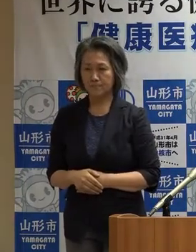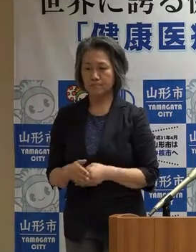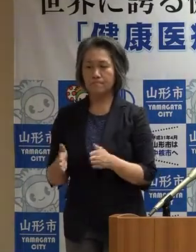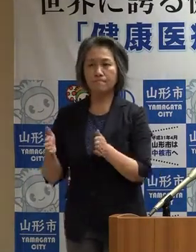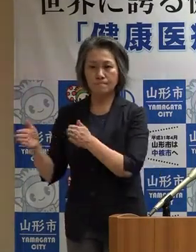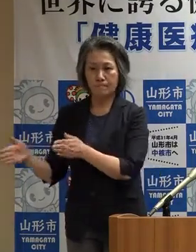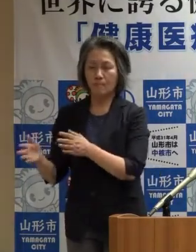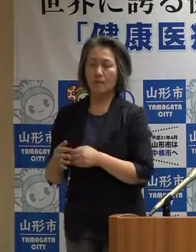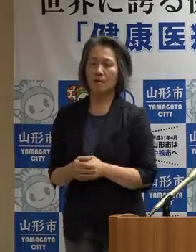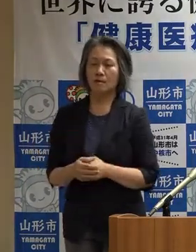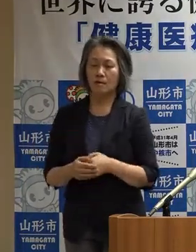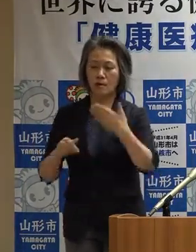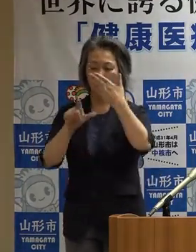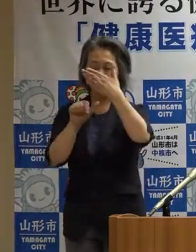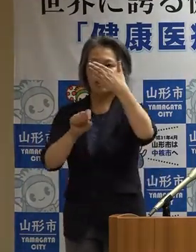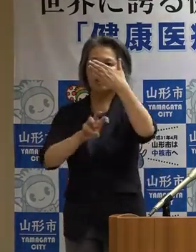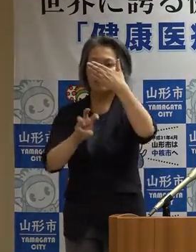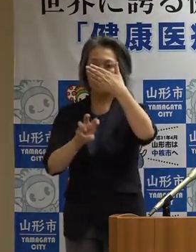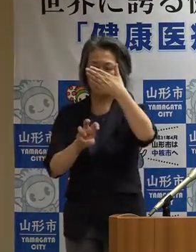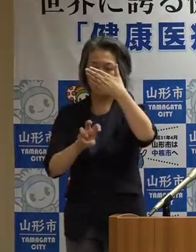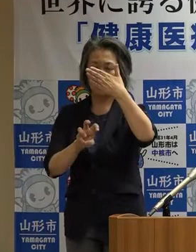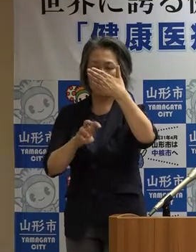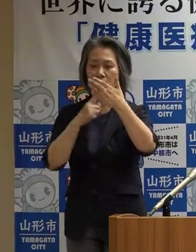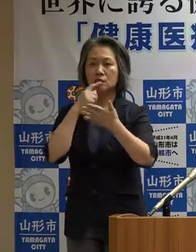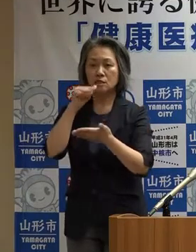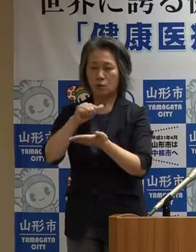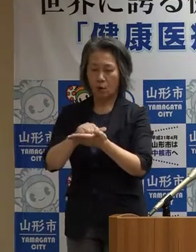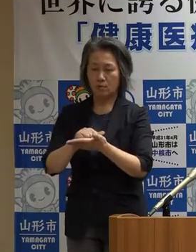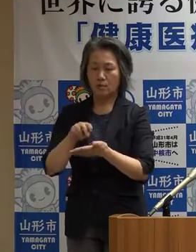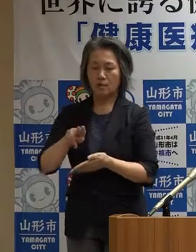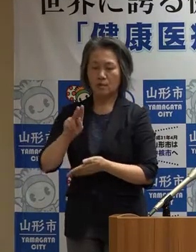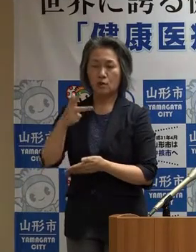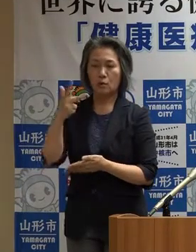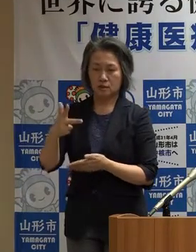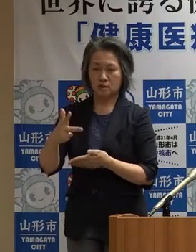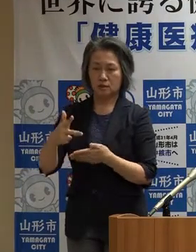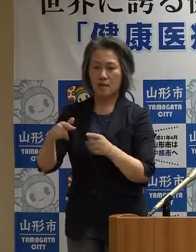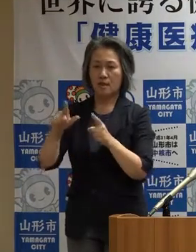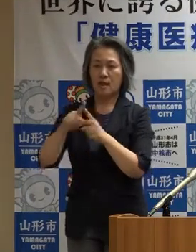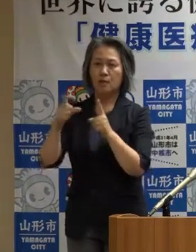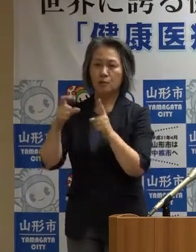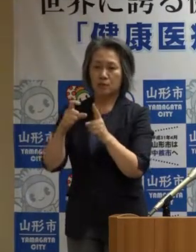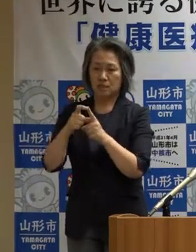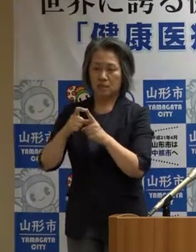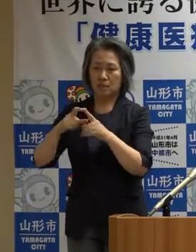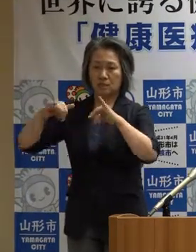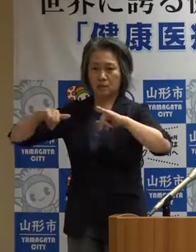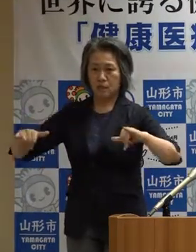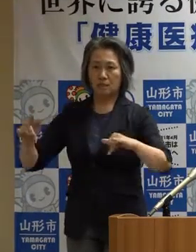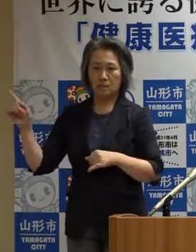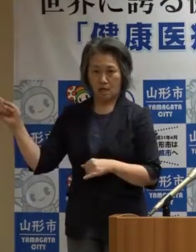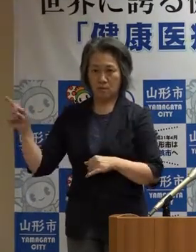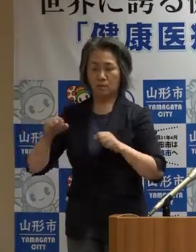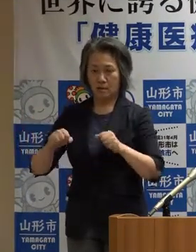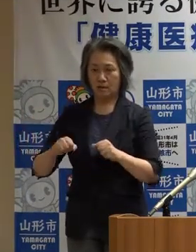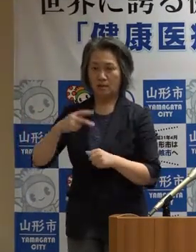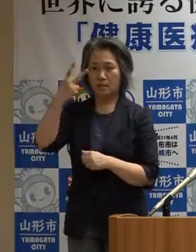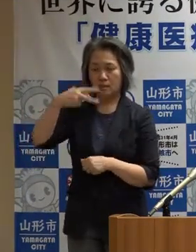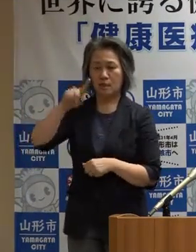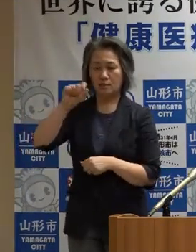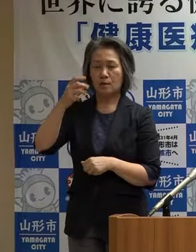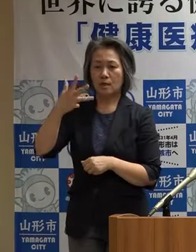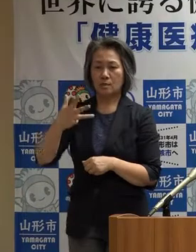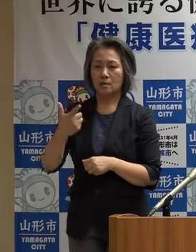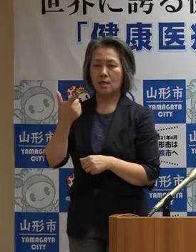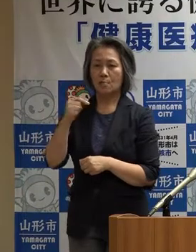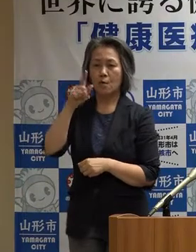続きまして9月30日日曜日に天童市の ND ソフトスタジアムで行われます2018モンテ